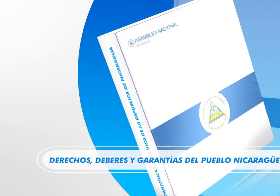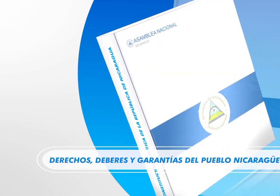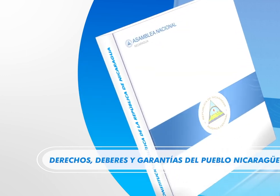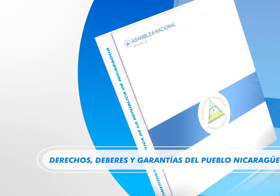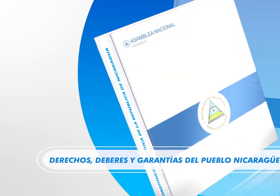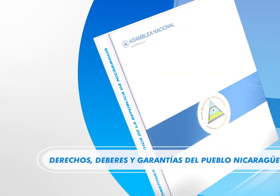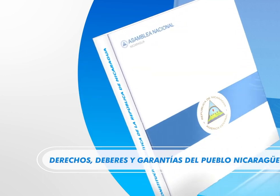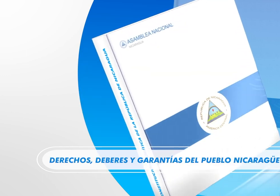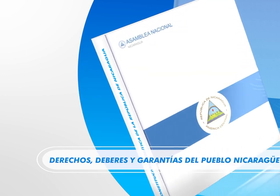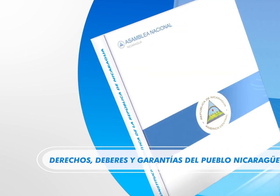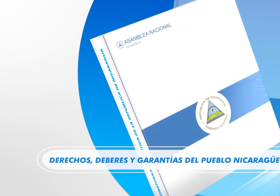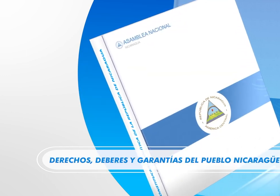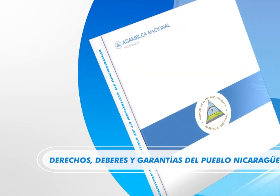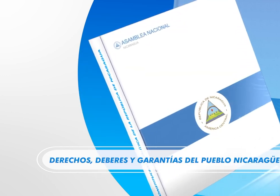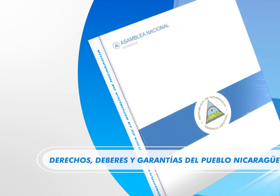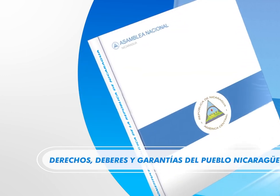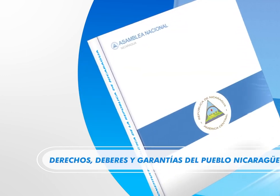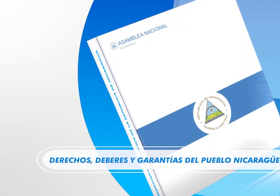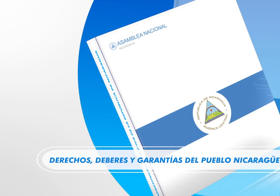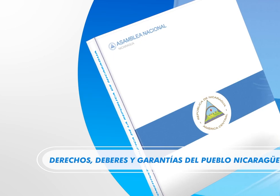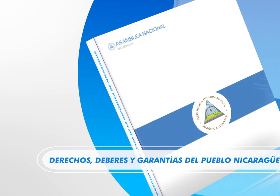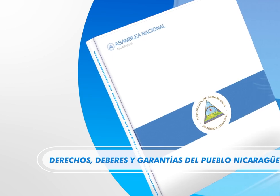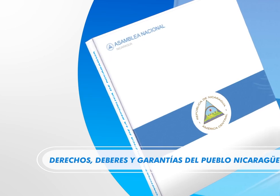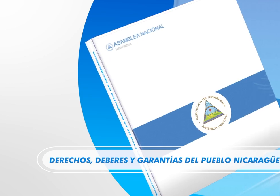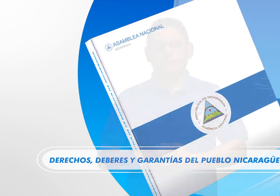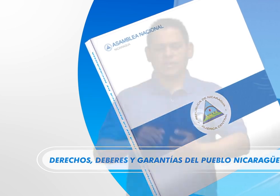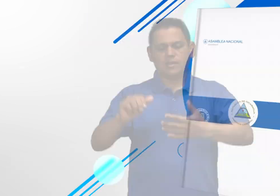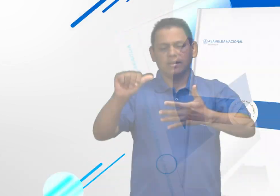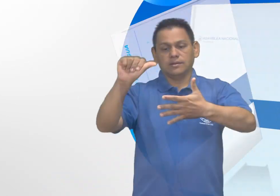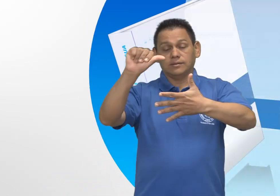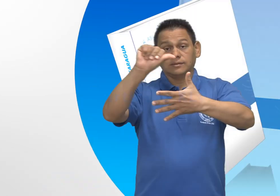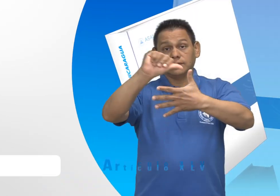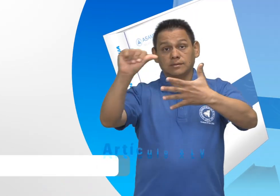Derechos, deberes y garantías del pueblo nicaragüense.